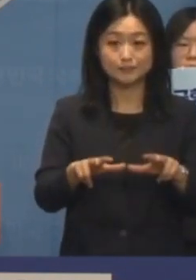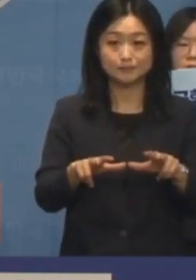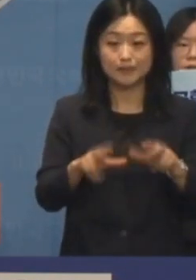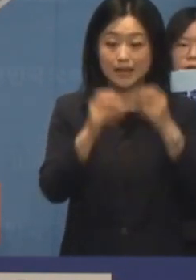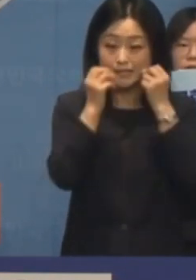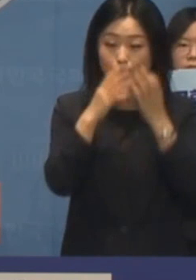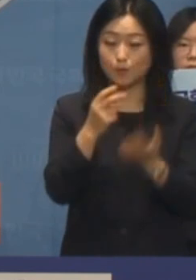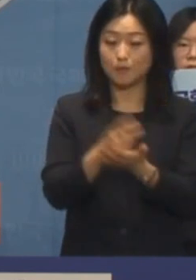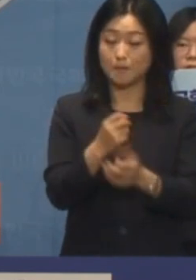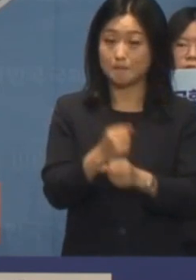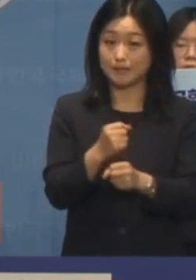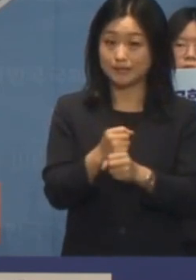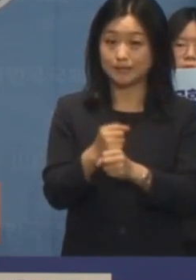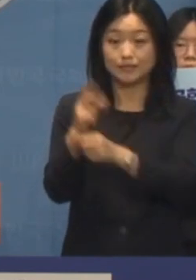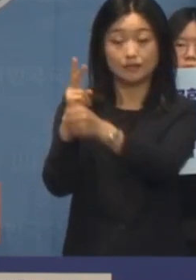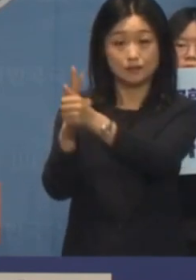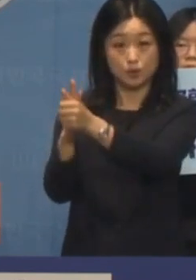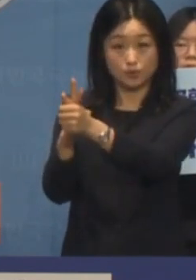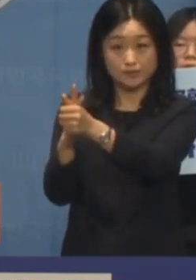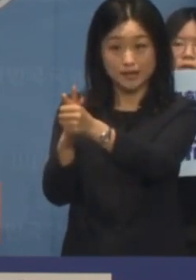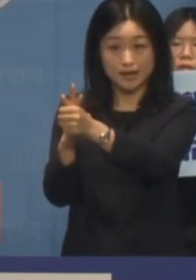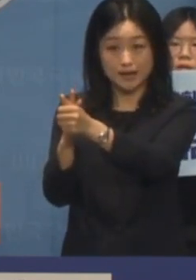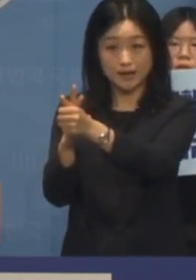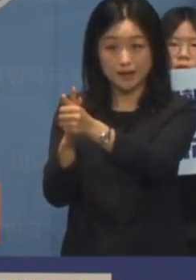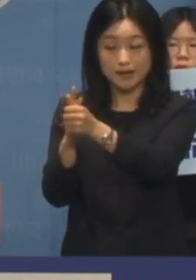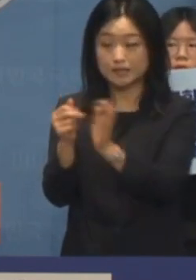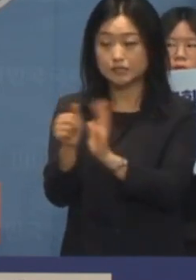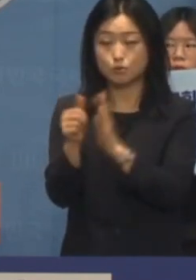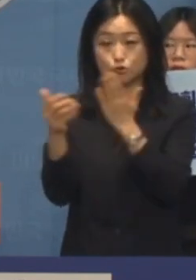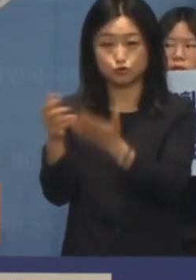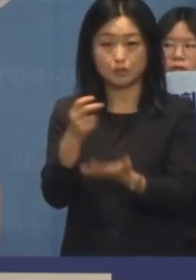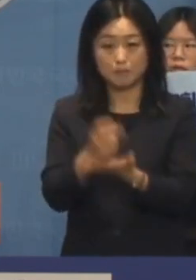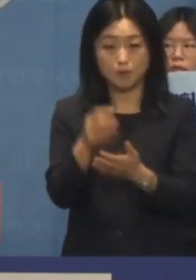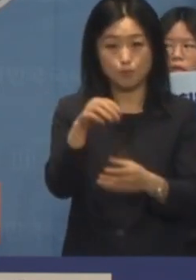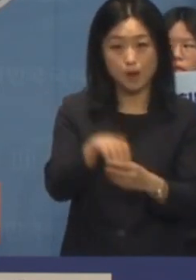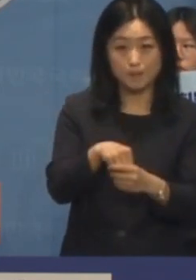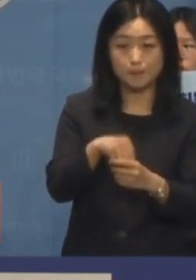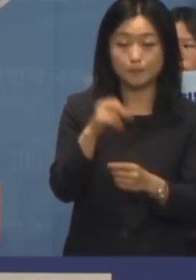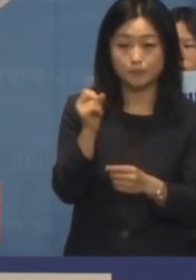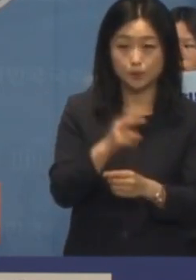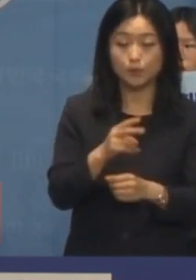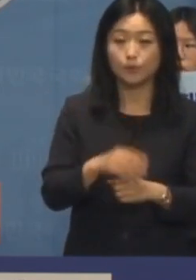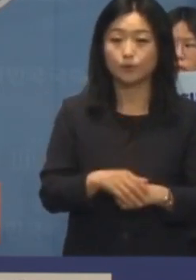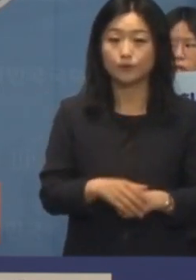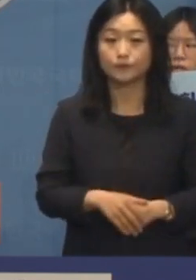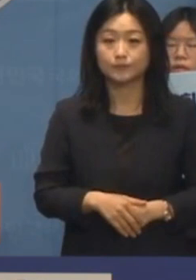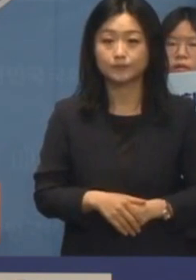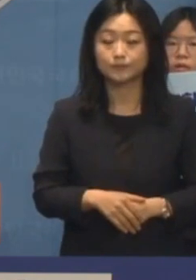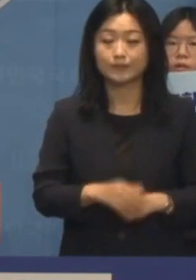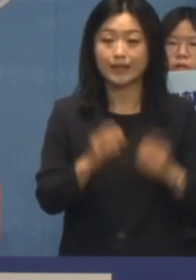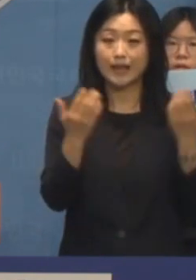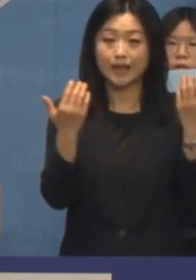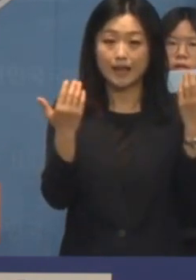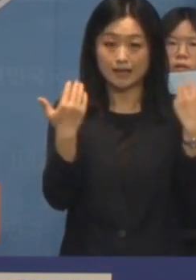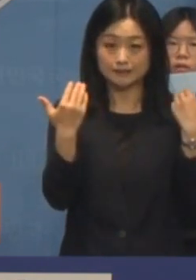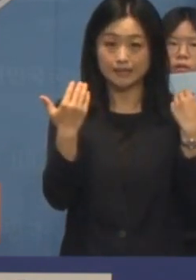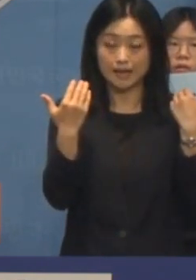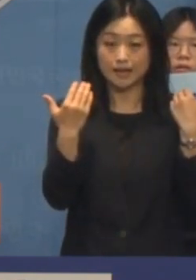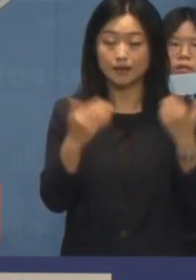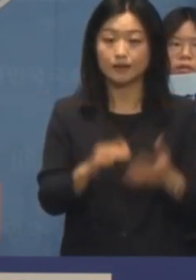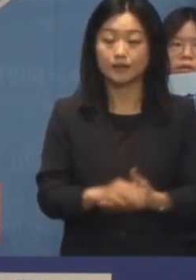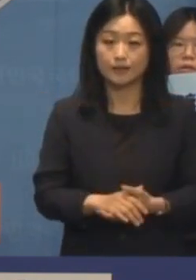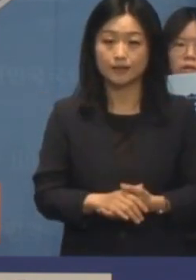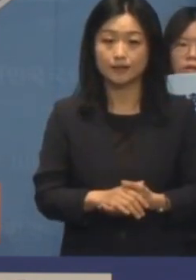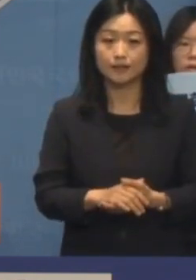새롭게 발의된 교사에 대한 지원 법률, 학생에 대한 통한 지원 법률과